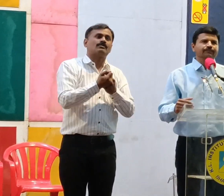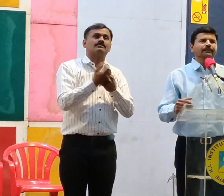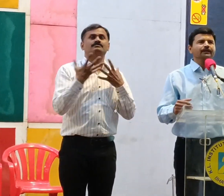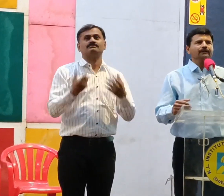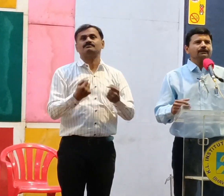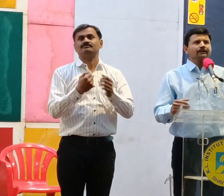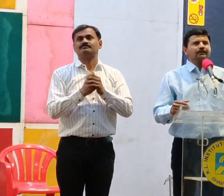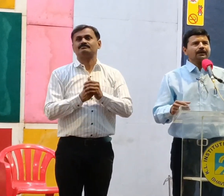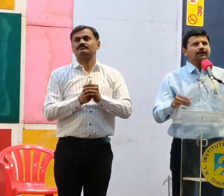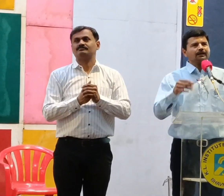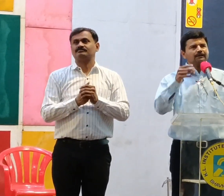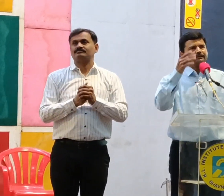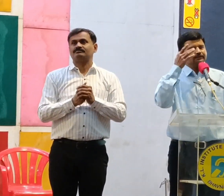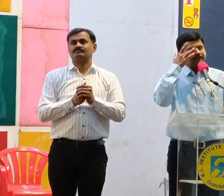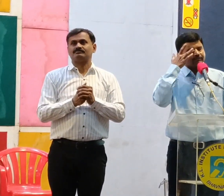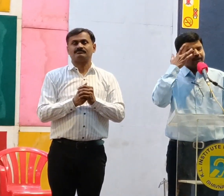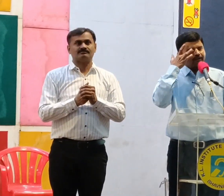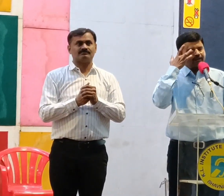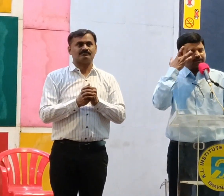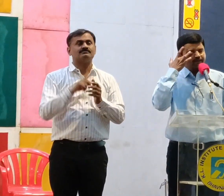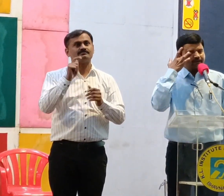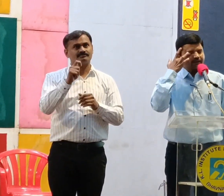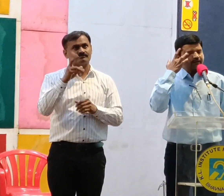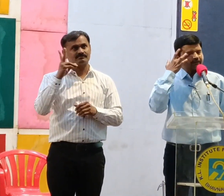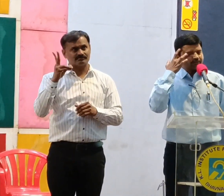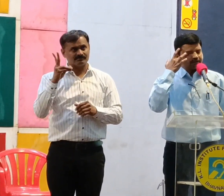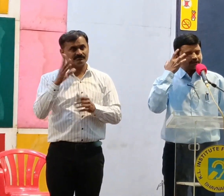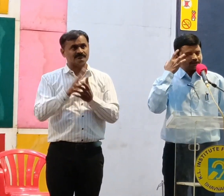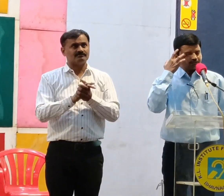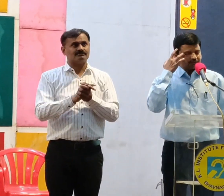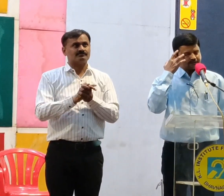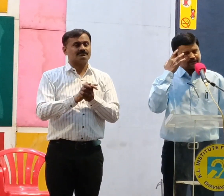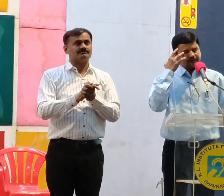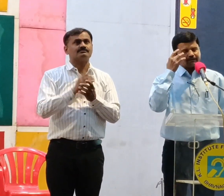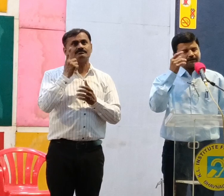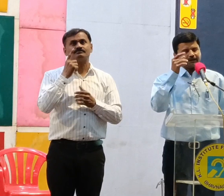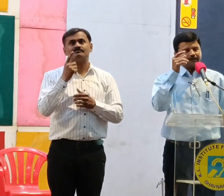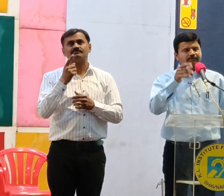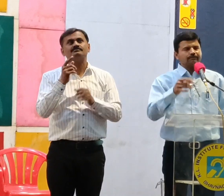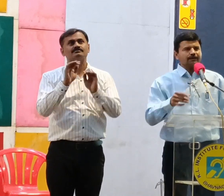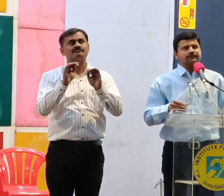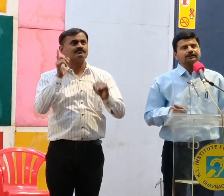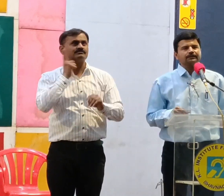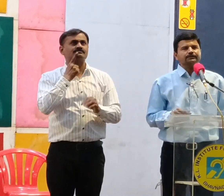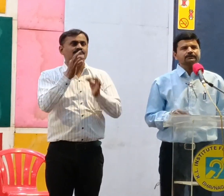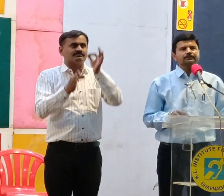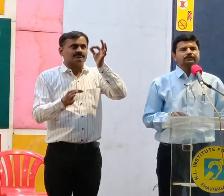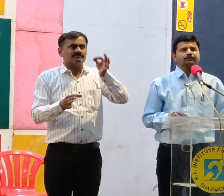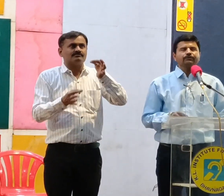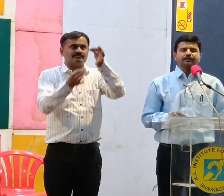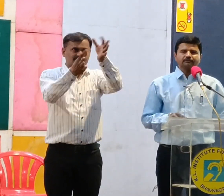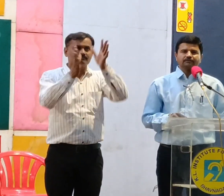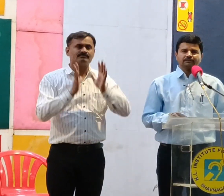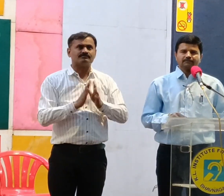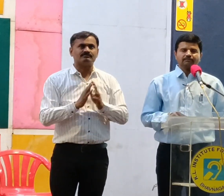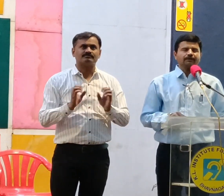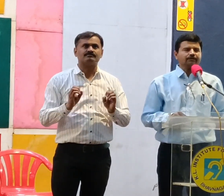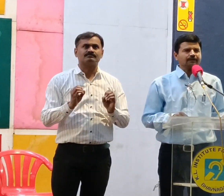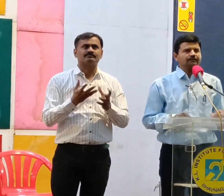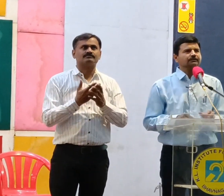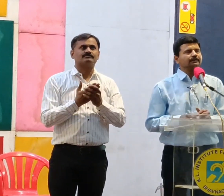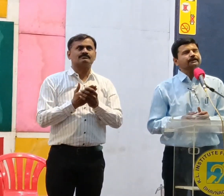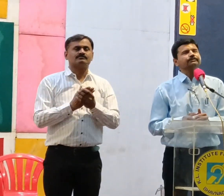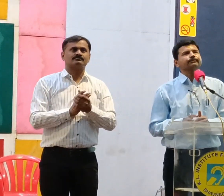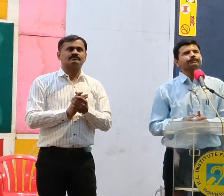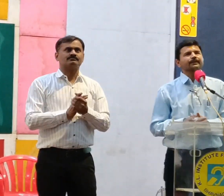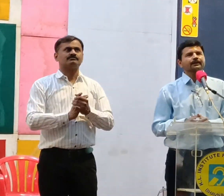છે. આ 10માં અને 12માંના વિદ્યાર્થીઓને એક નાની એવી વાર્તાથી હું એક મારી